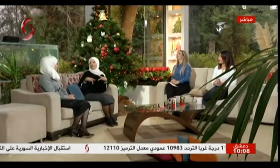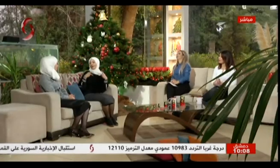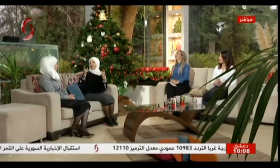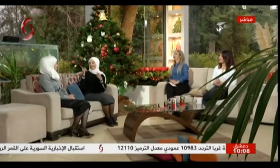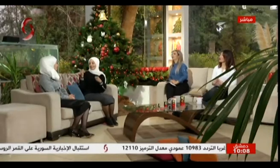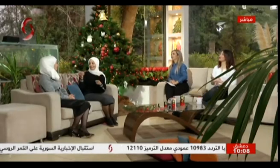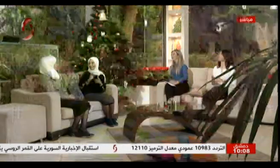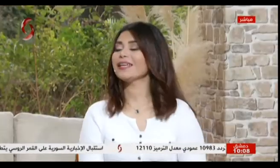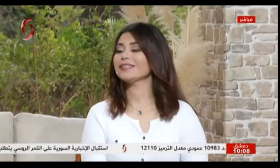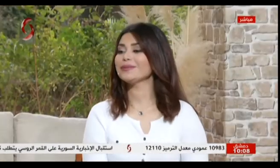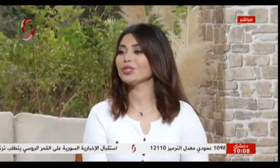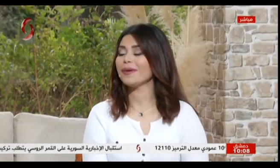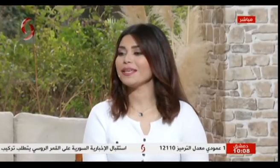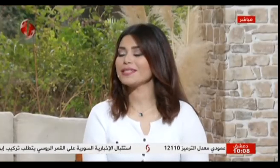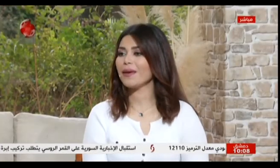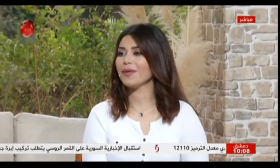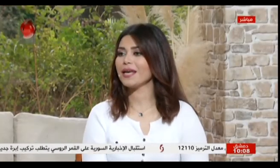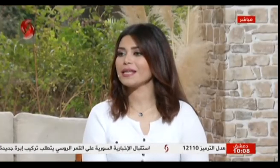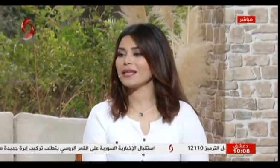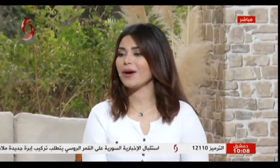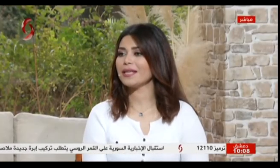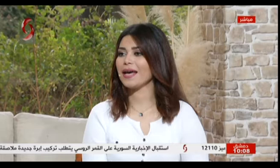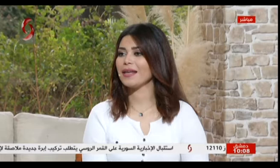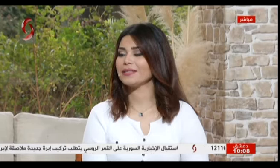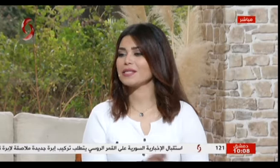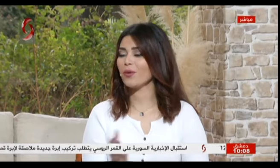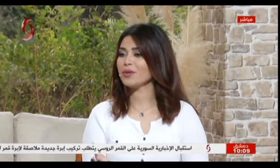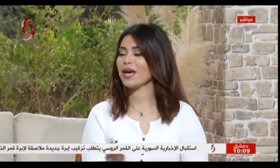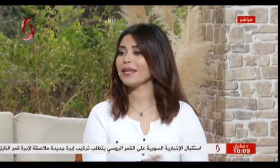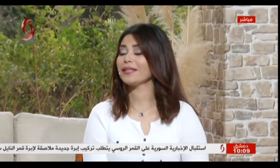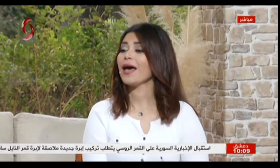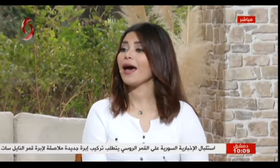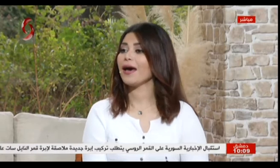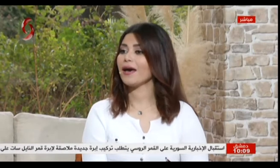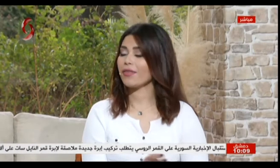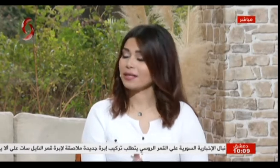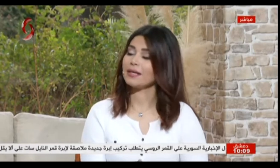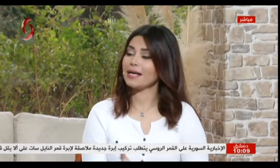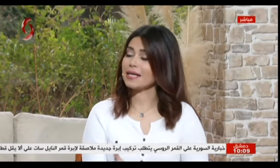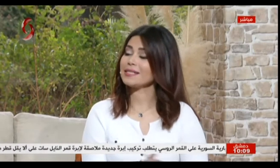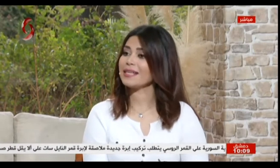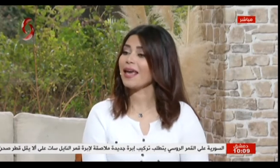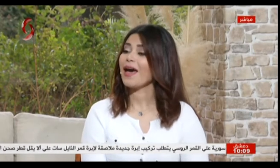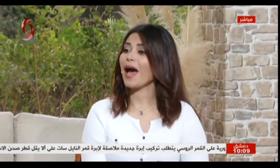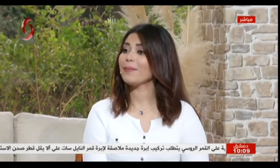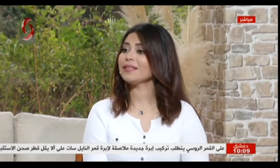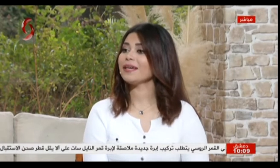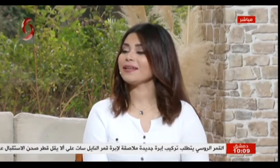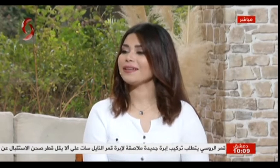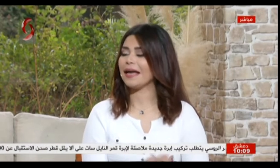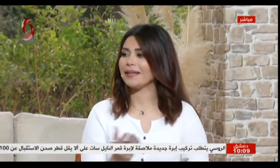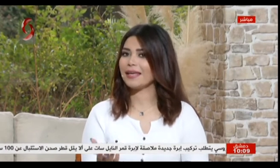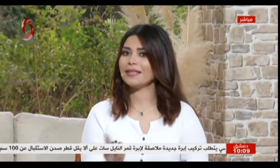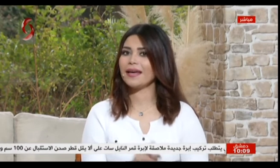فخورين فيكي، وانت اكيد كنتي متميزة بسنوات الدراسة وبشهادة اساتذتك.